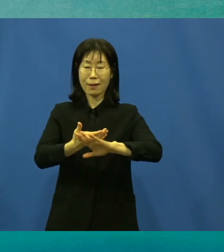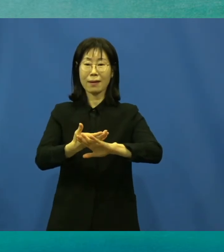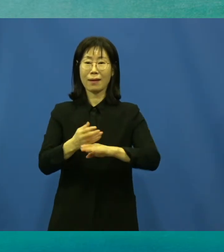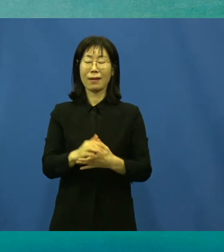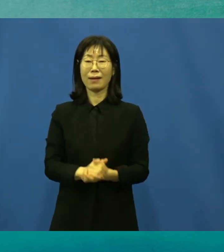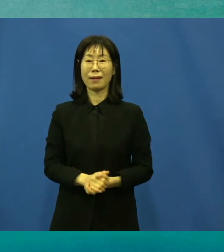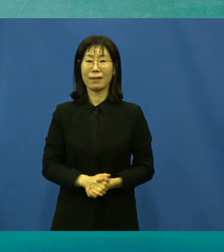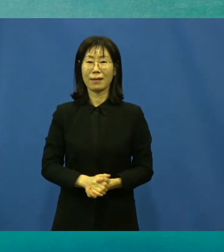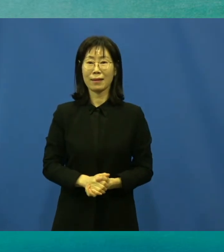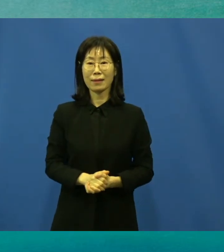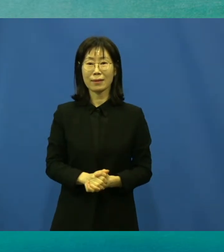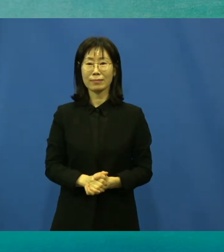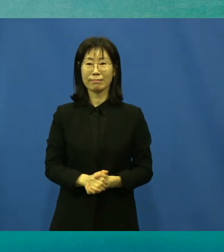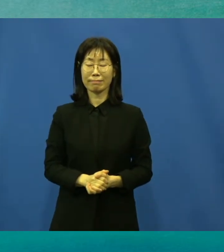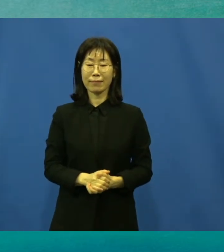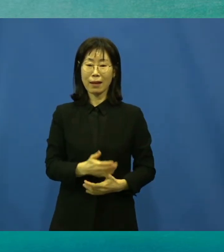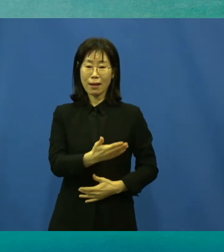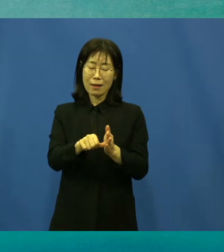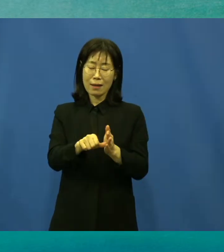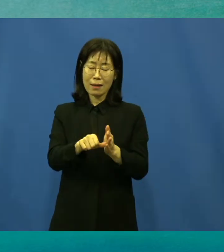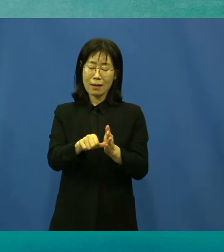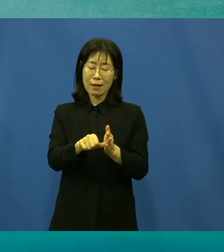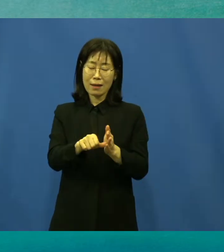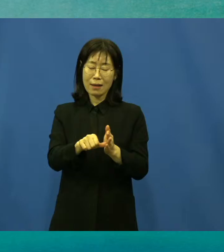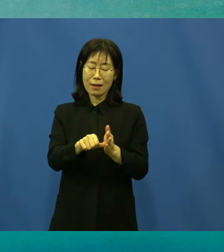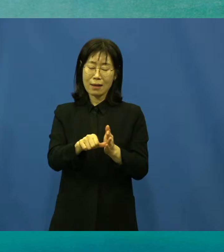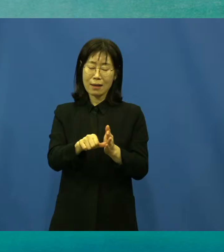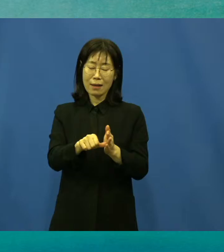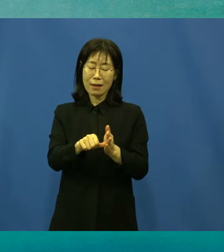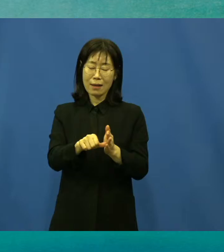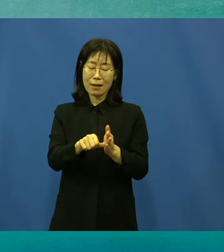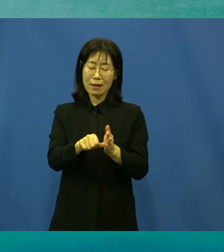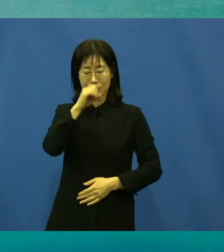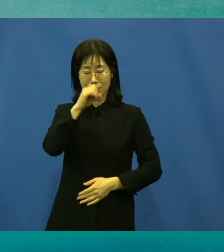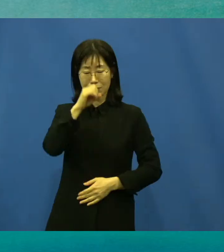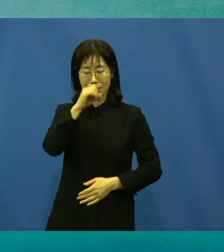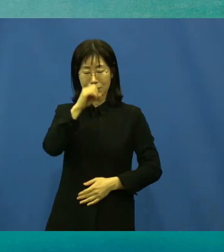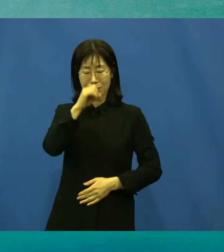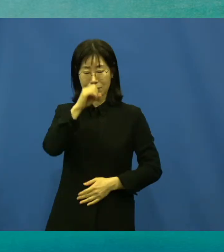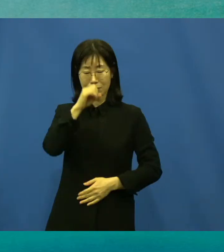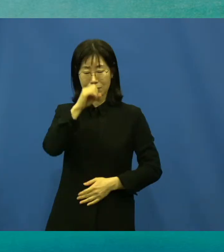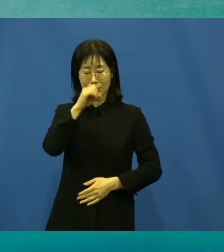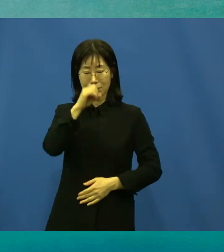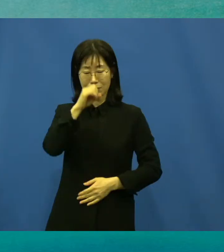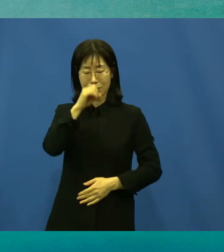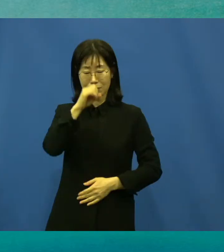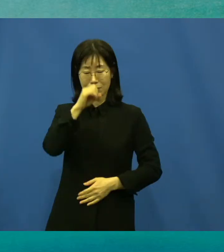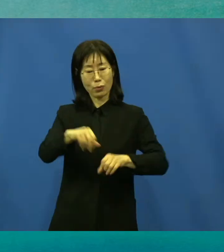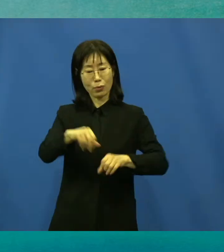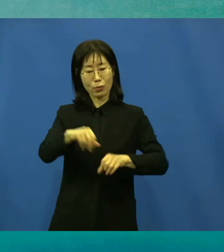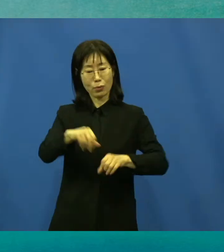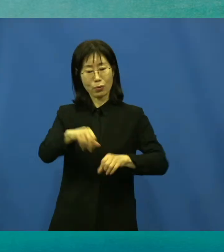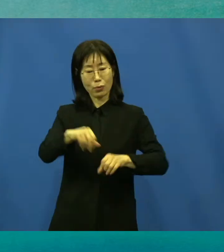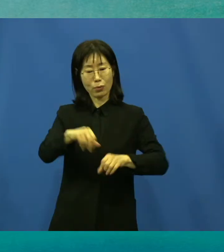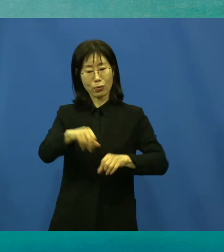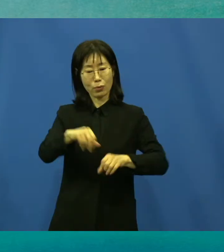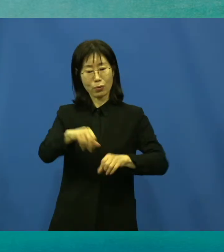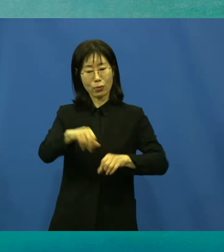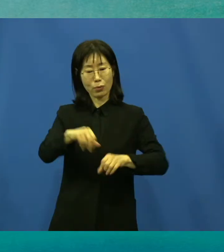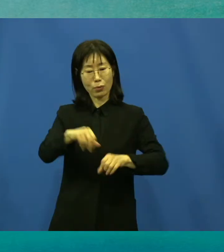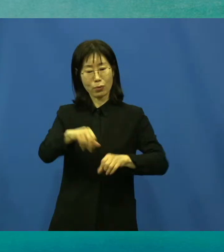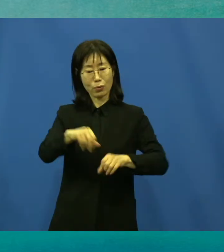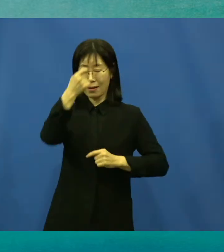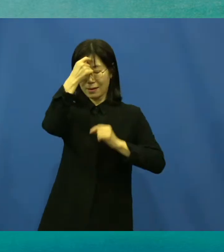언제나 여러분 그렇습니다. 기도가 삶의 방향을 바꾸로만 보면 안 됩니다. 기도는 프로그램이